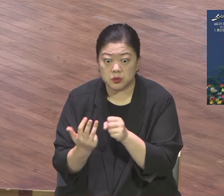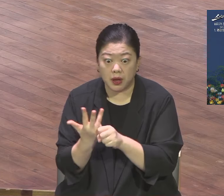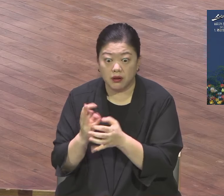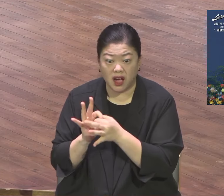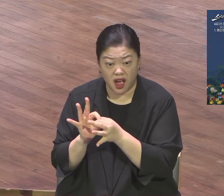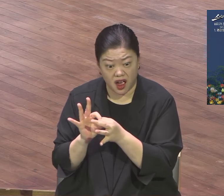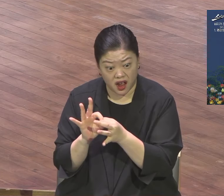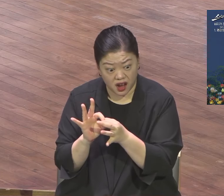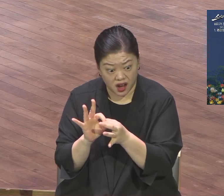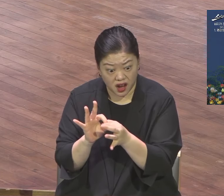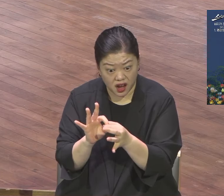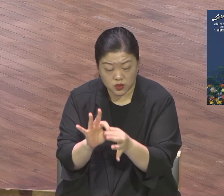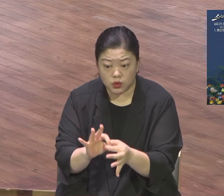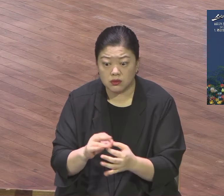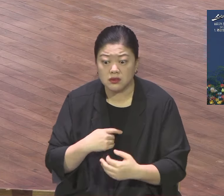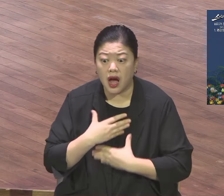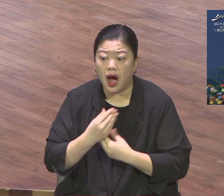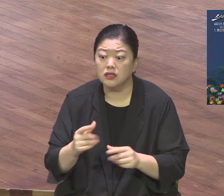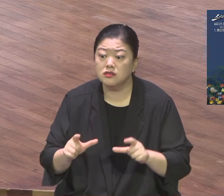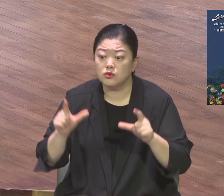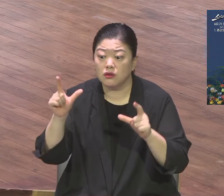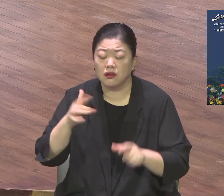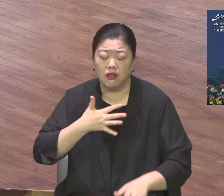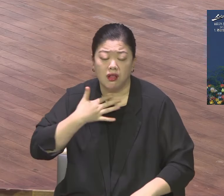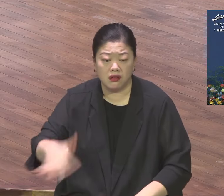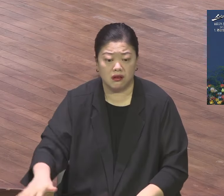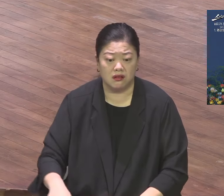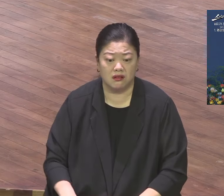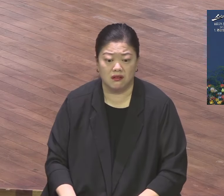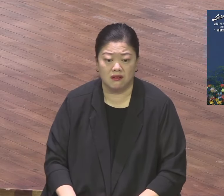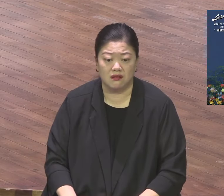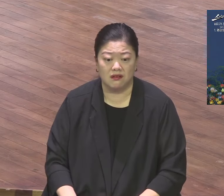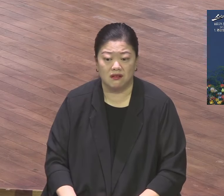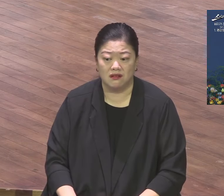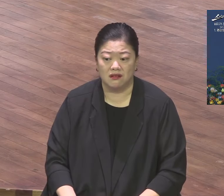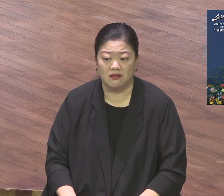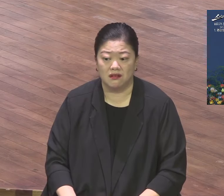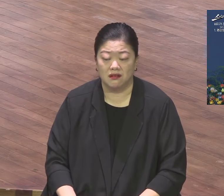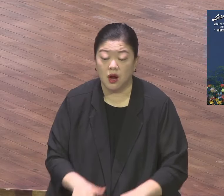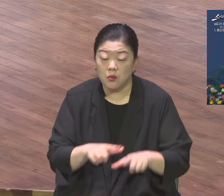단 하루도 빈둥빈둥하며 하루를 지낸 날이 없습니다.